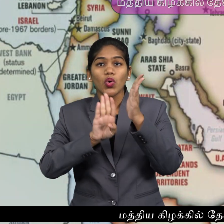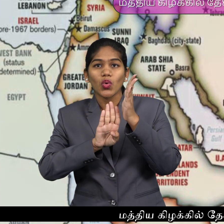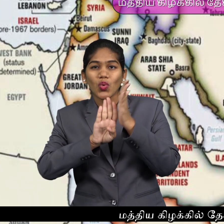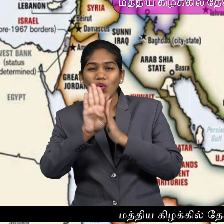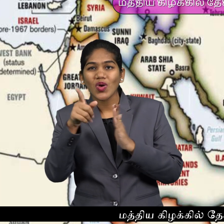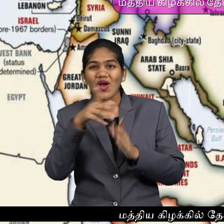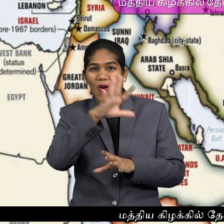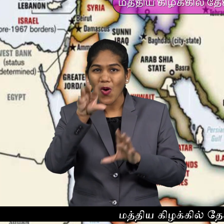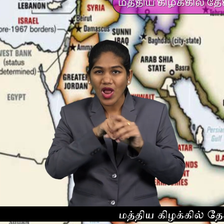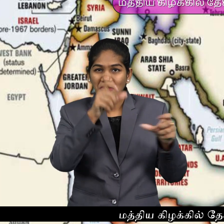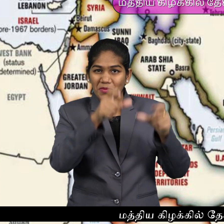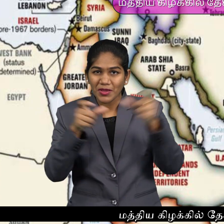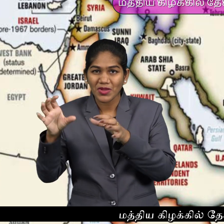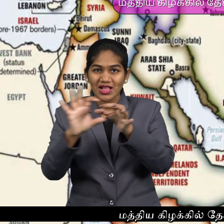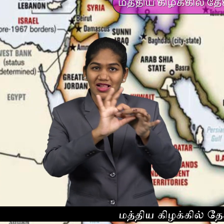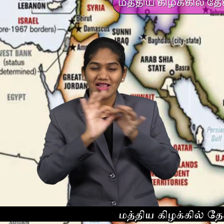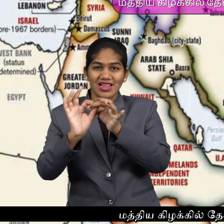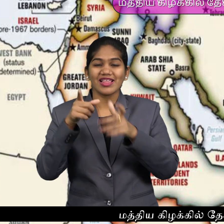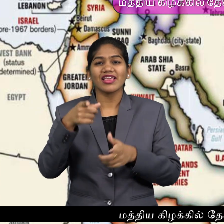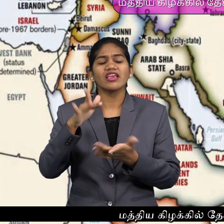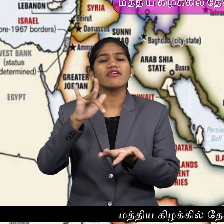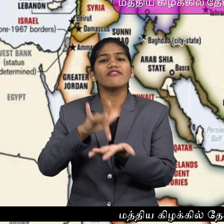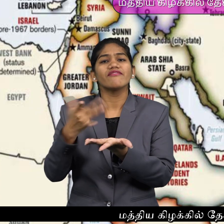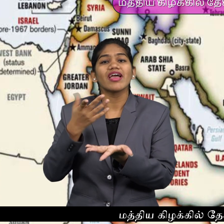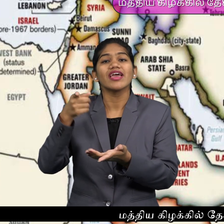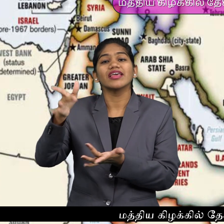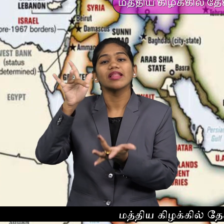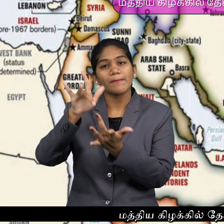மத்திய கிழக்கில் தேசியவாதத்தின் வளர்ச்சி.